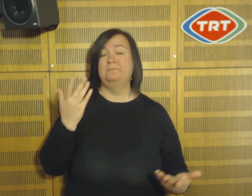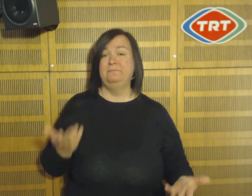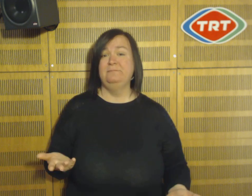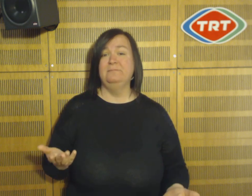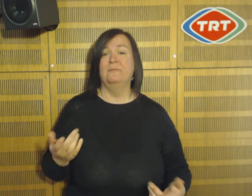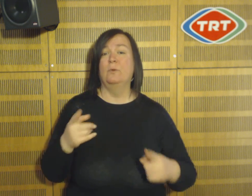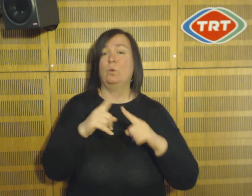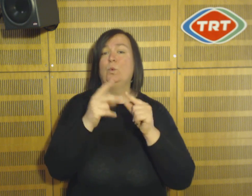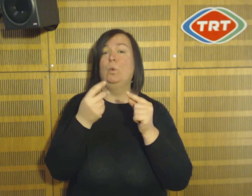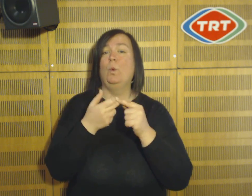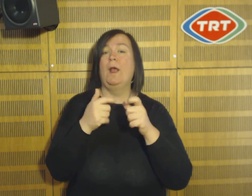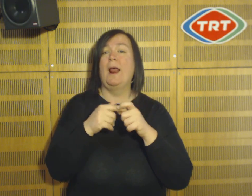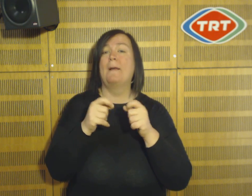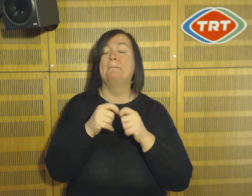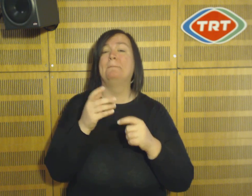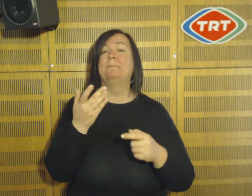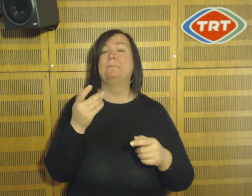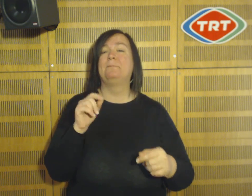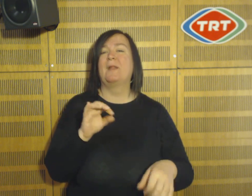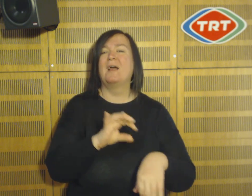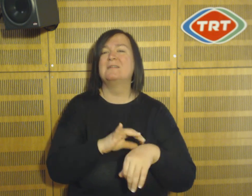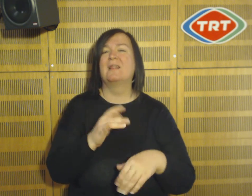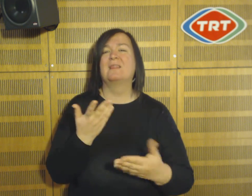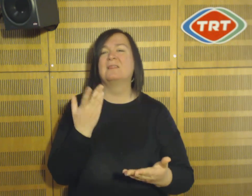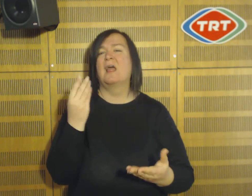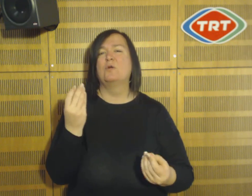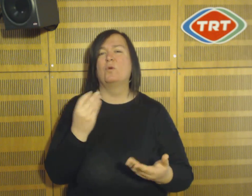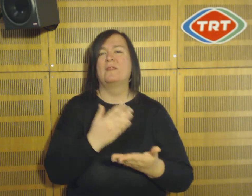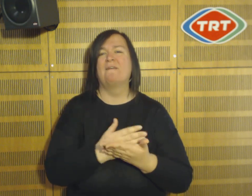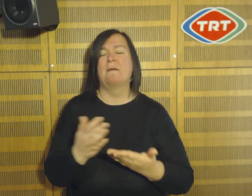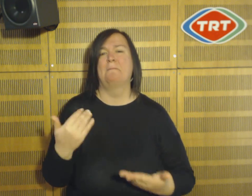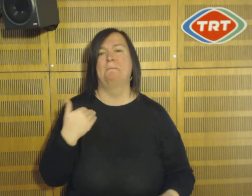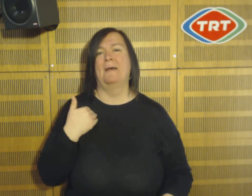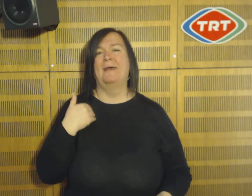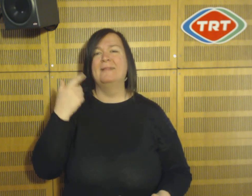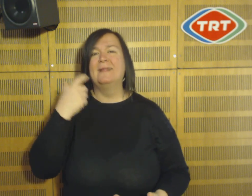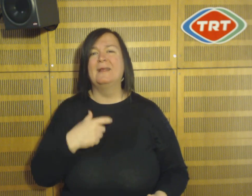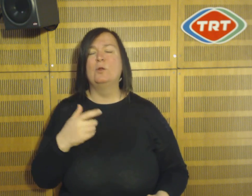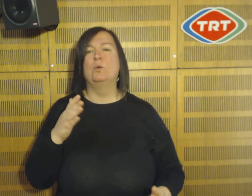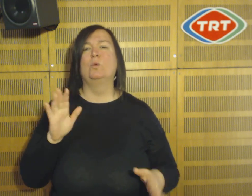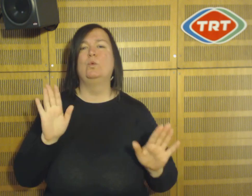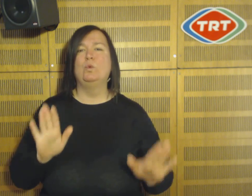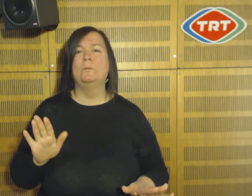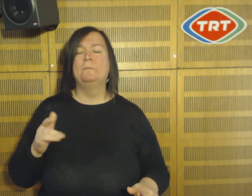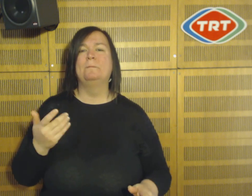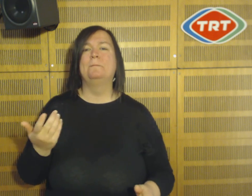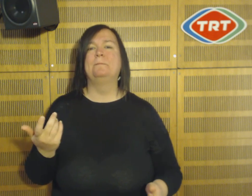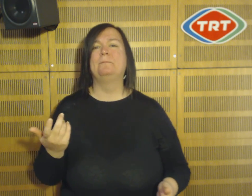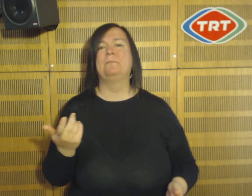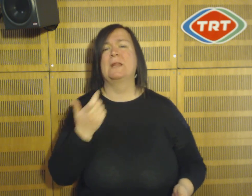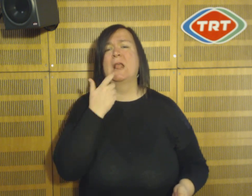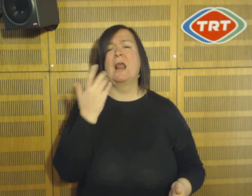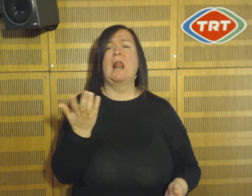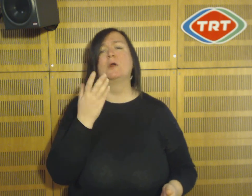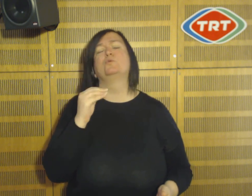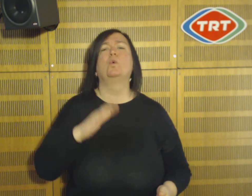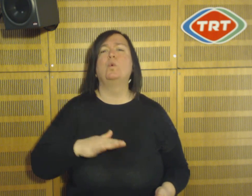turet sendromunda daha çok Eee devam eden Bendeki durumlar Eee Hani o yıllarca çocukluktan ve